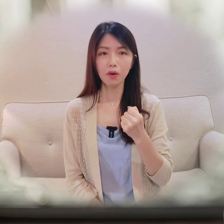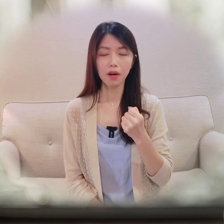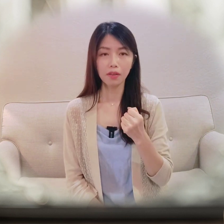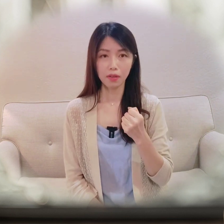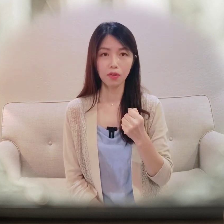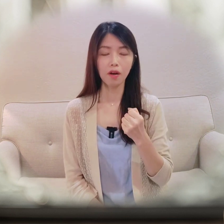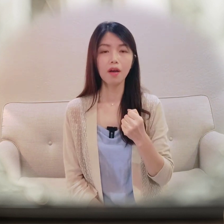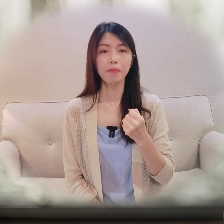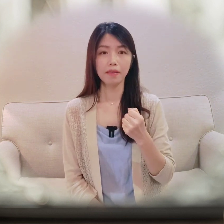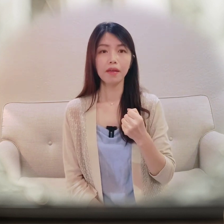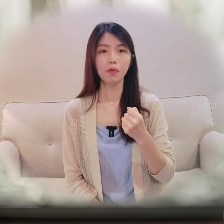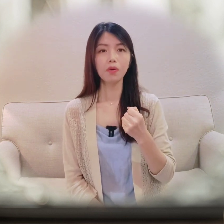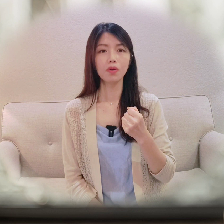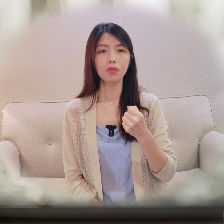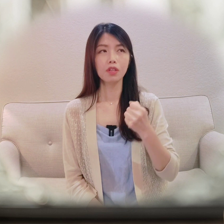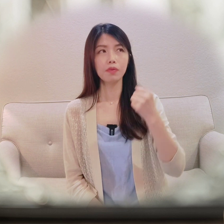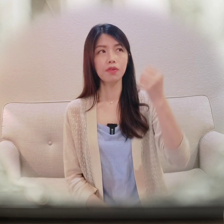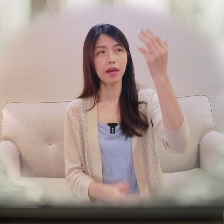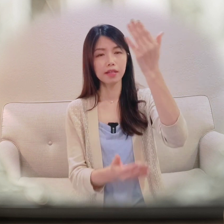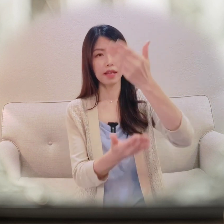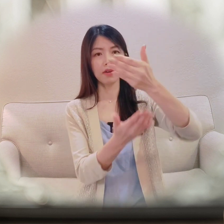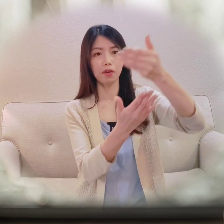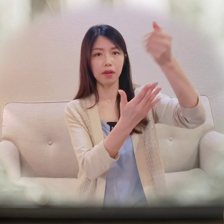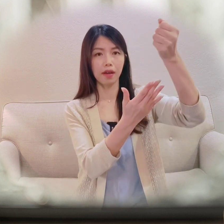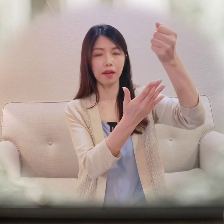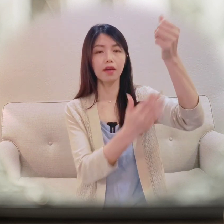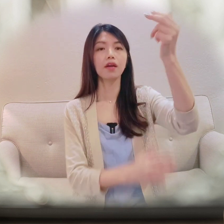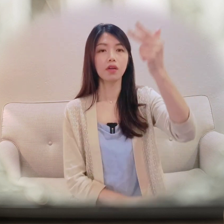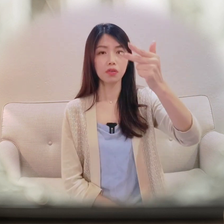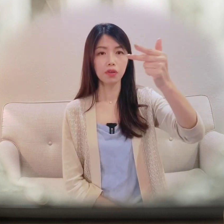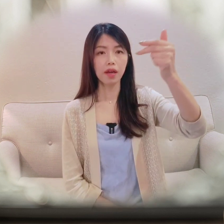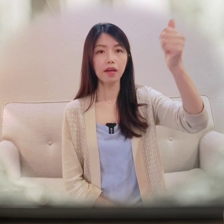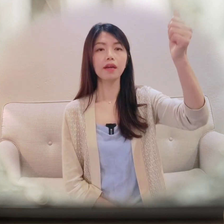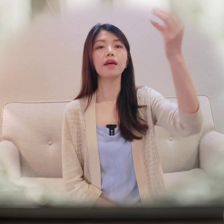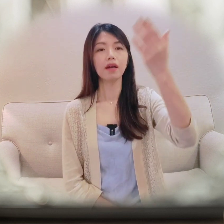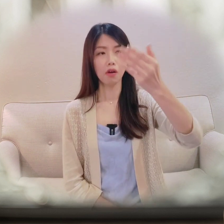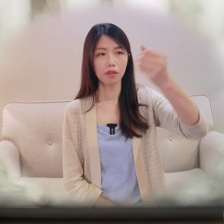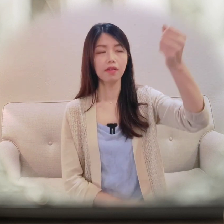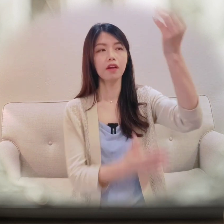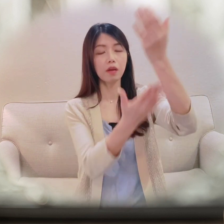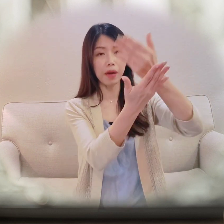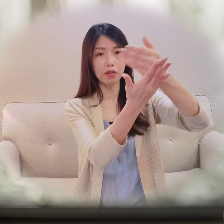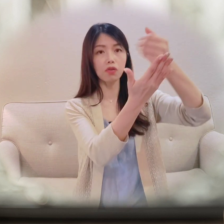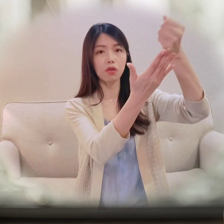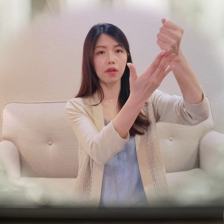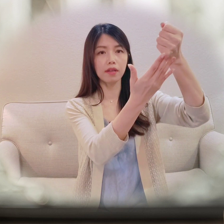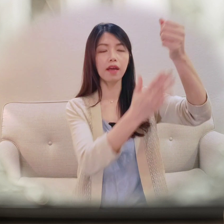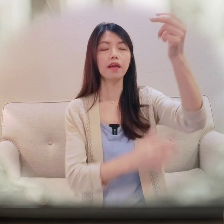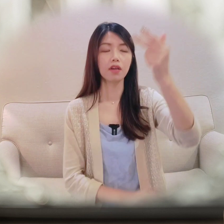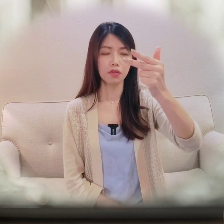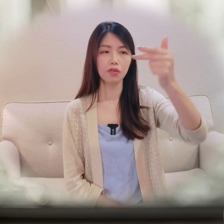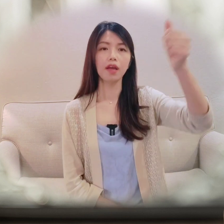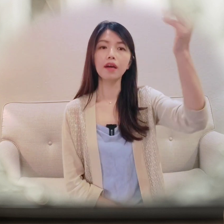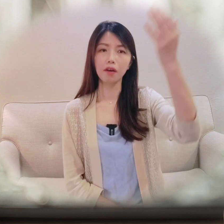뜻의 수어가 되고요. 반대로 주님은 위에 계시잖아요. 이렇게 주의 것 이렇게 받쳐주셔도